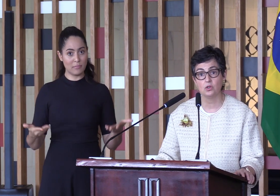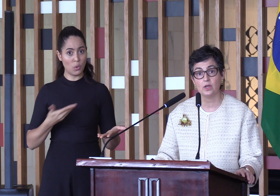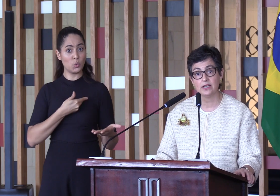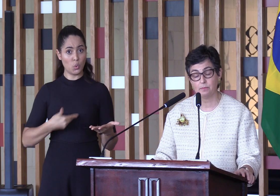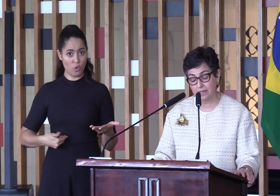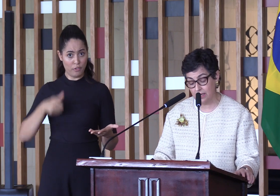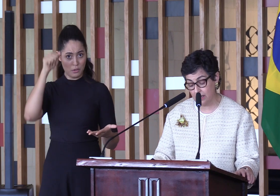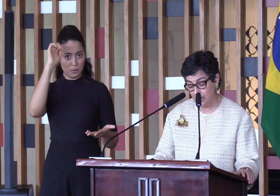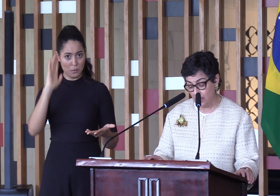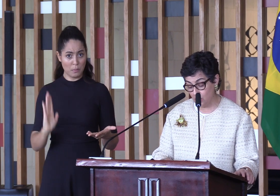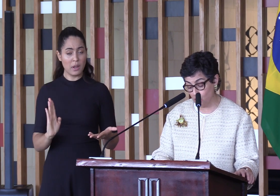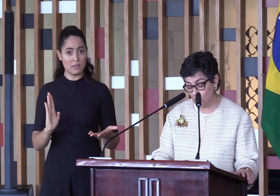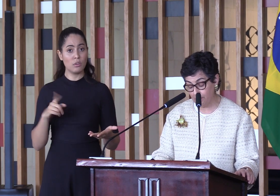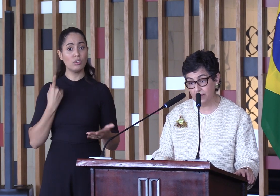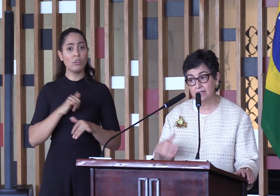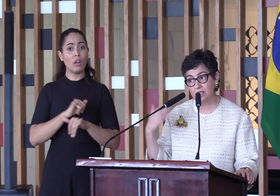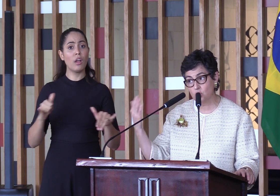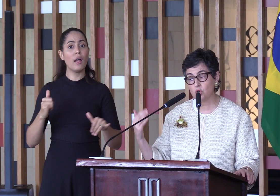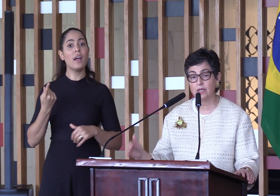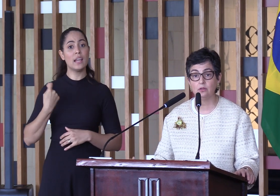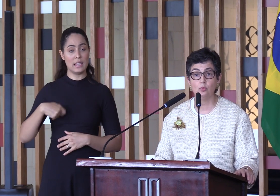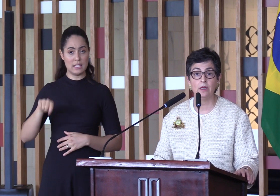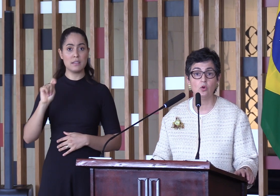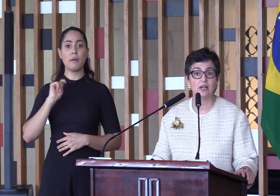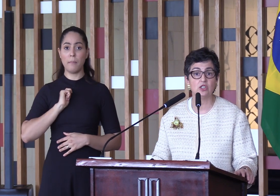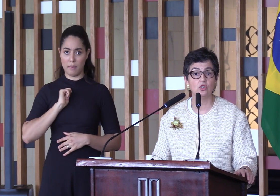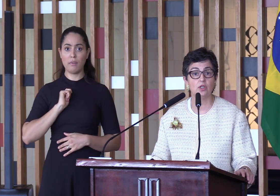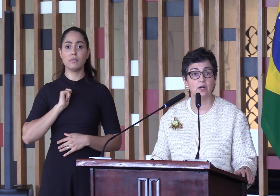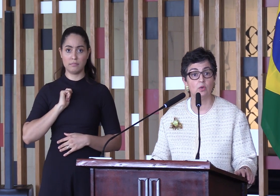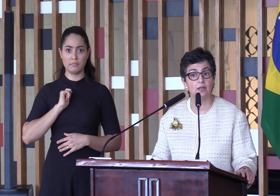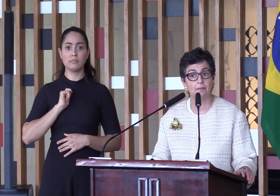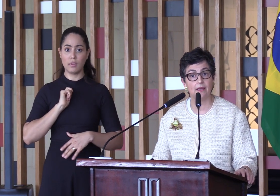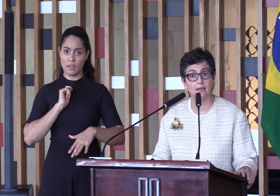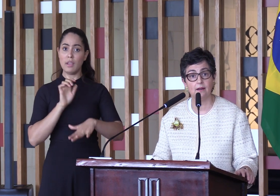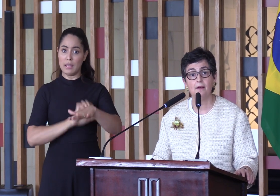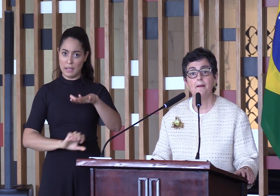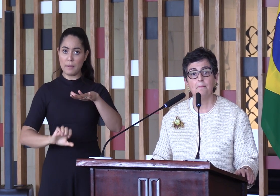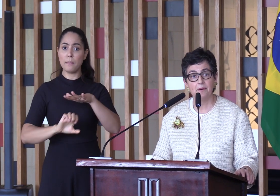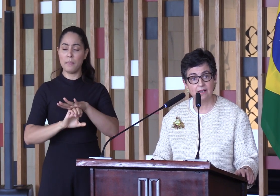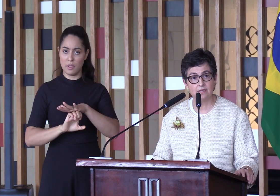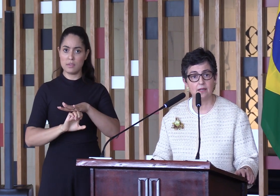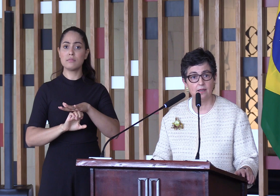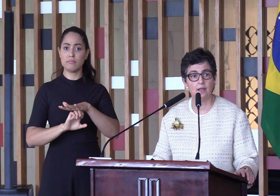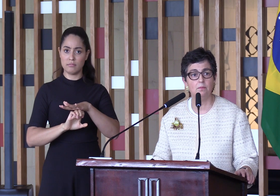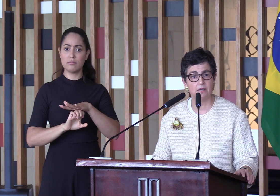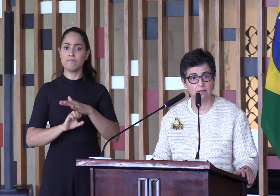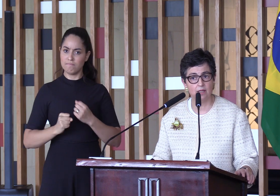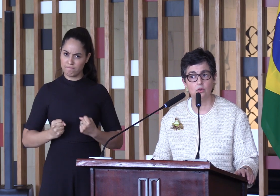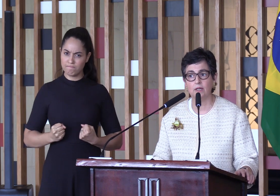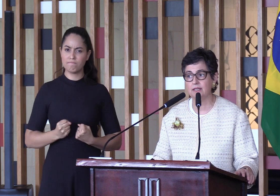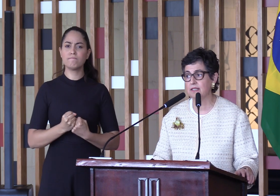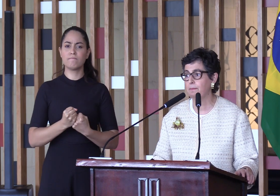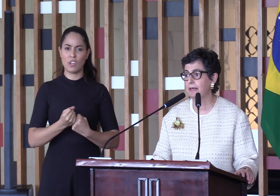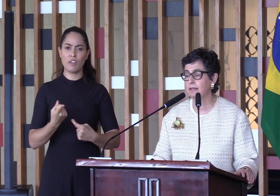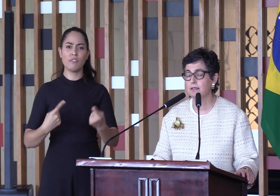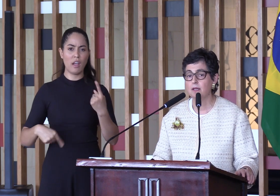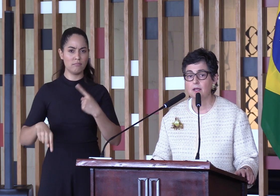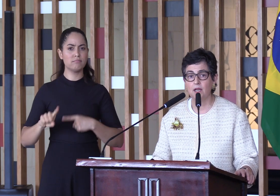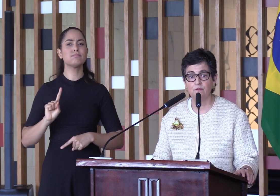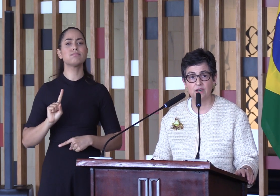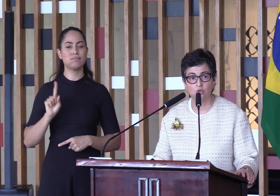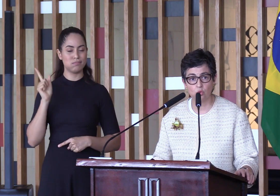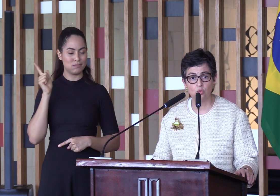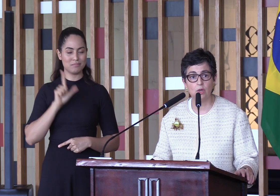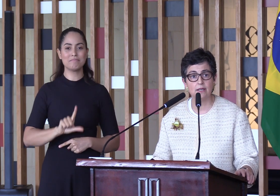brasileiro que a España e as suas empresas, com quem tive ocasião de reunirme ayer, vão seguir invirtindo neste país